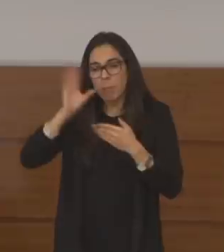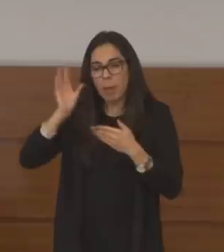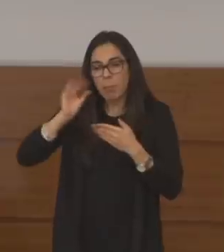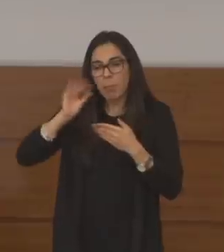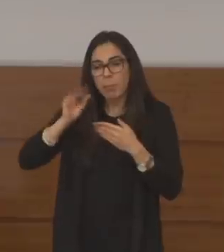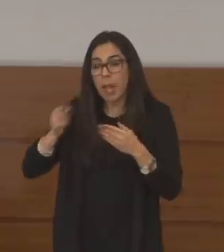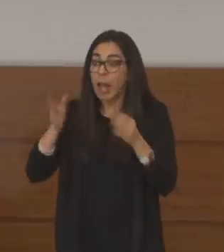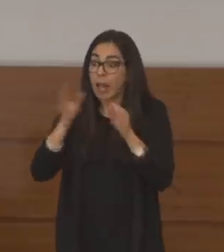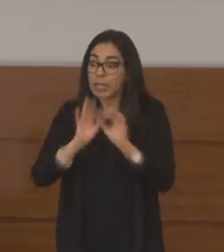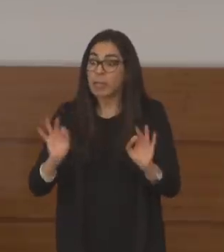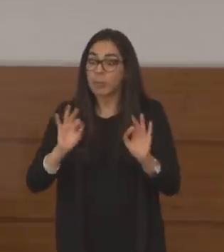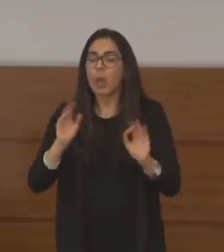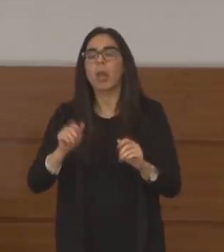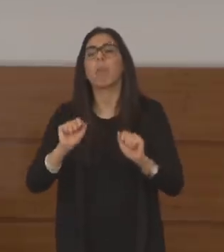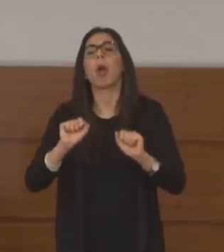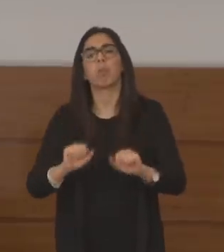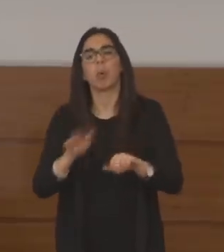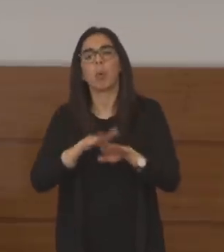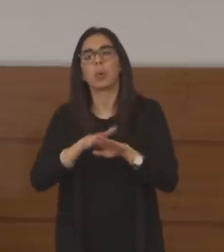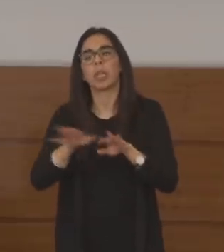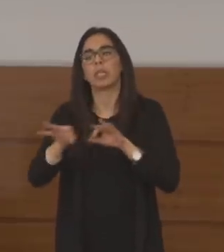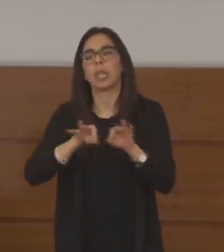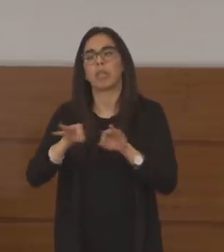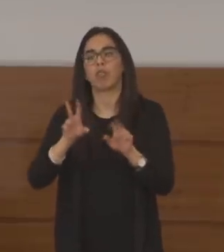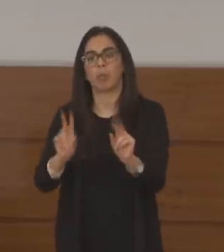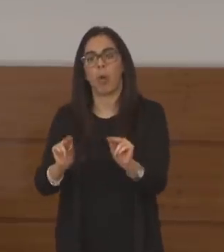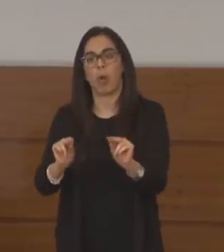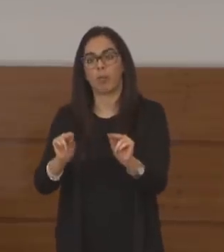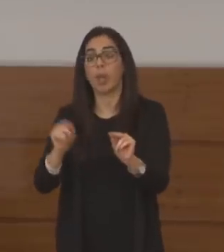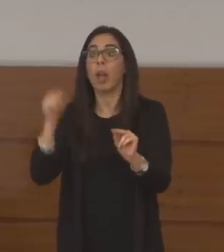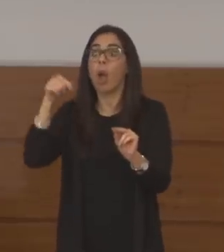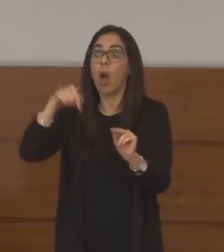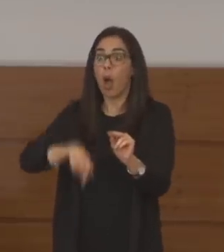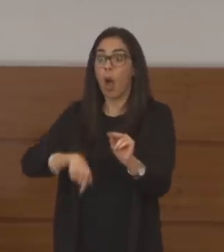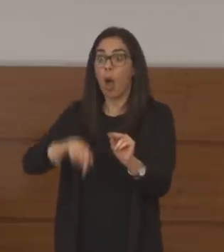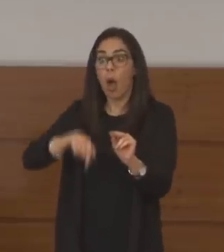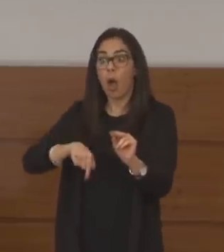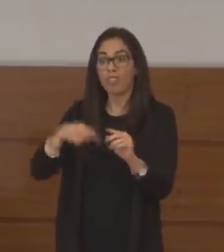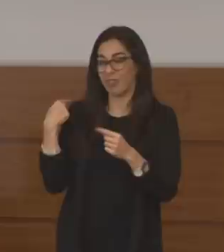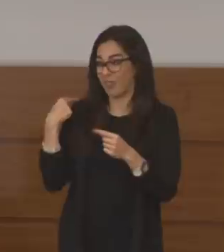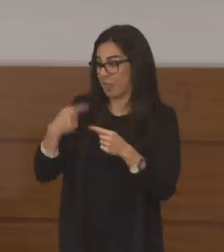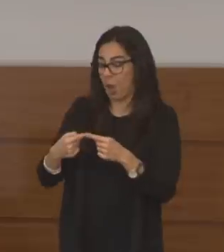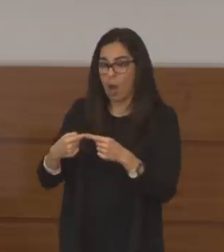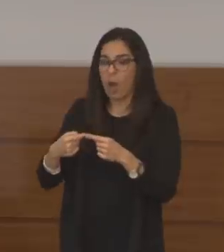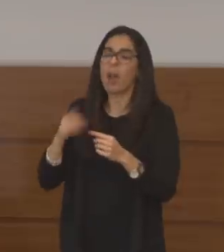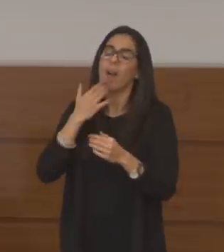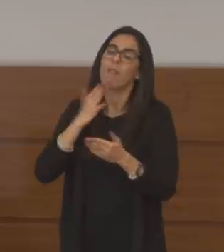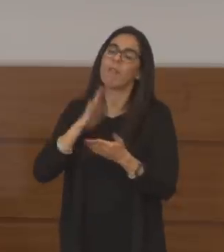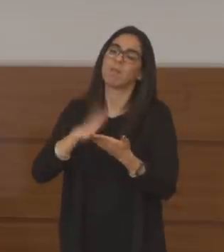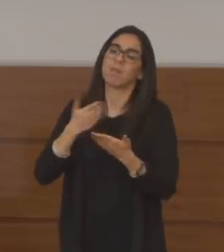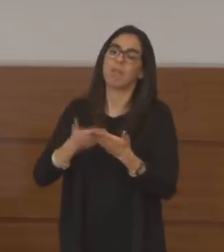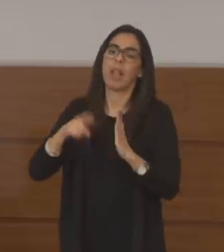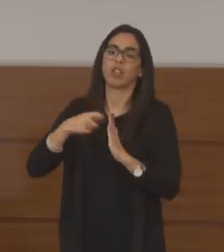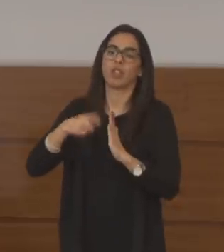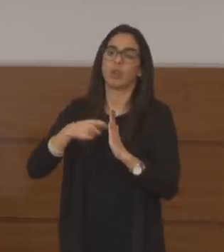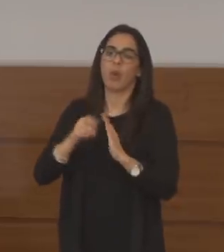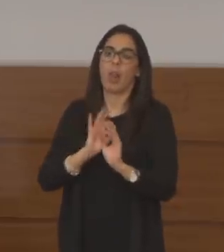nuove strategie potranno essere presi in considerazione ad oggi valgo vale quanto definito dalle circolari